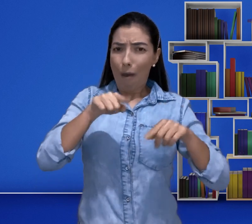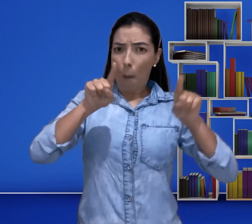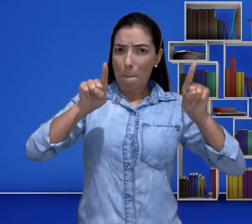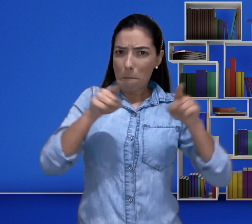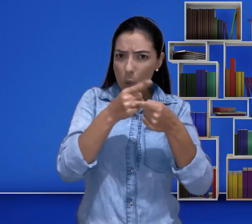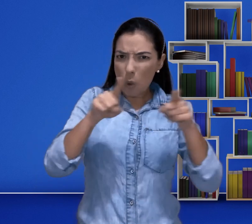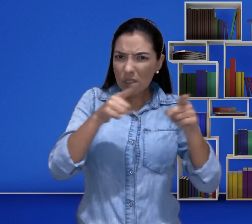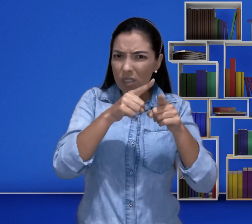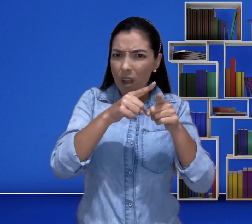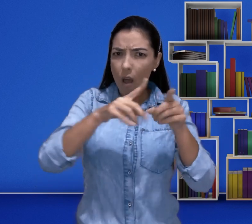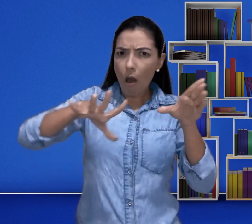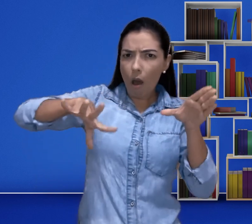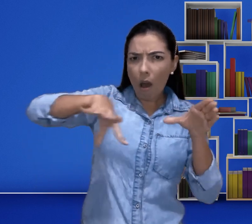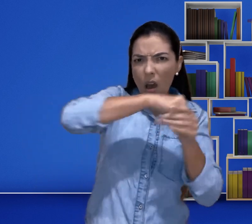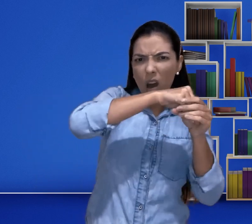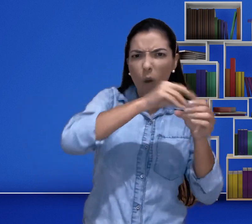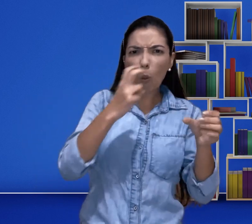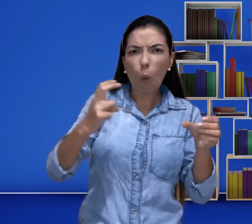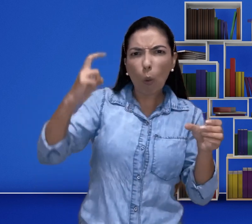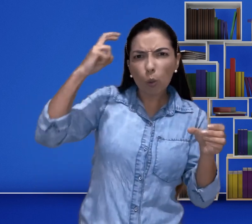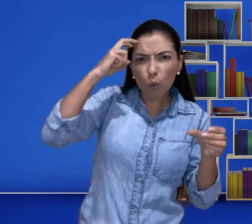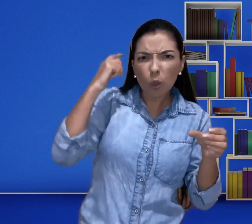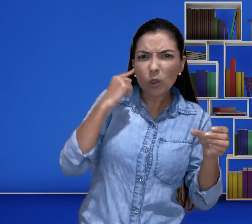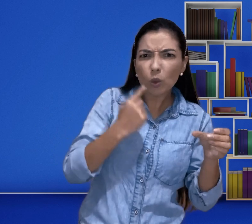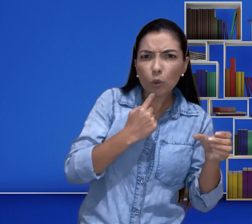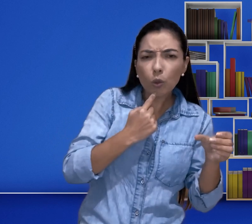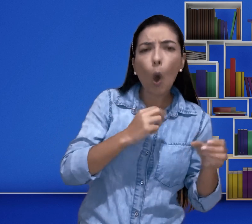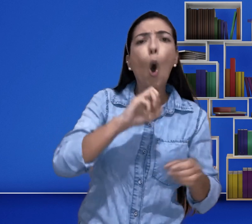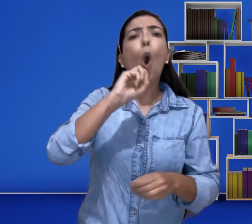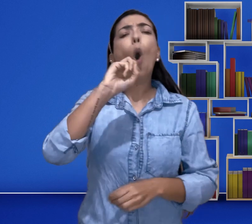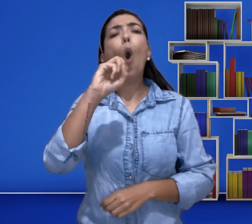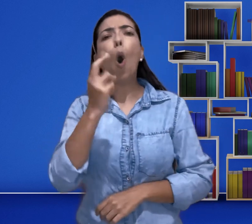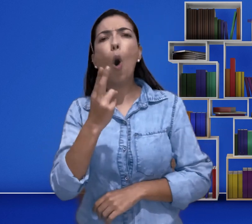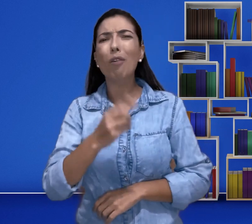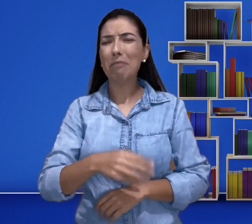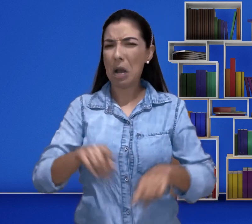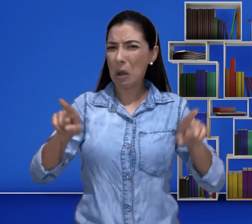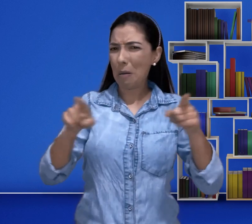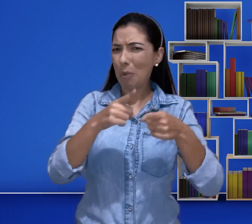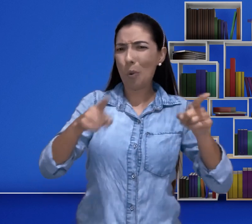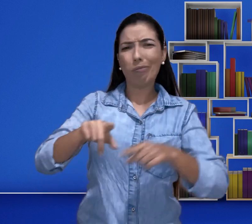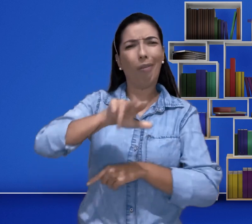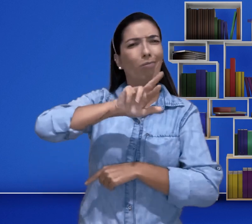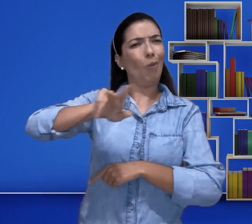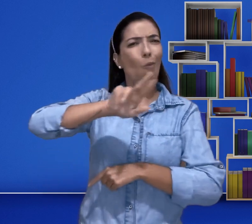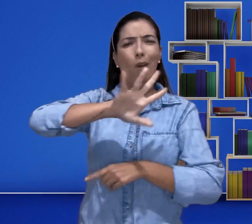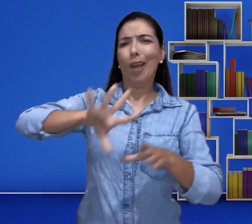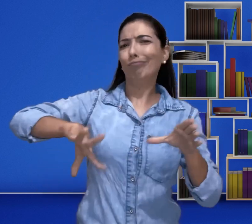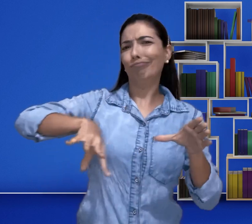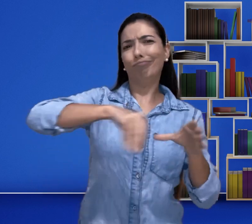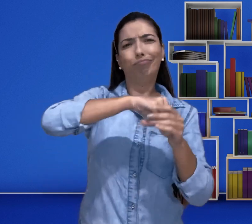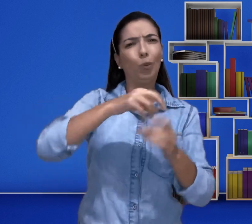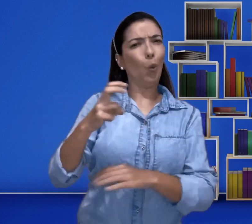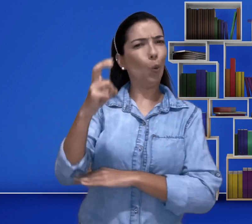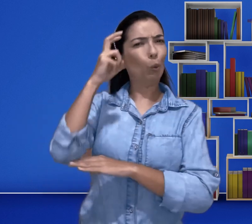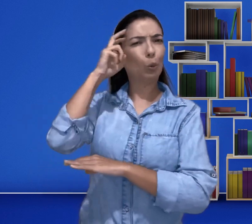Mas a música faz parte da cultura surda ou não faz parte da cultura surda?